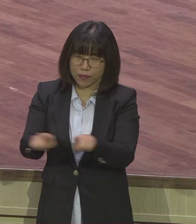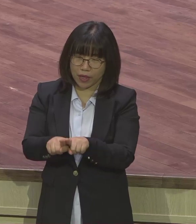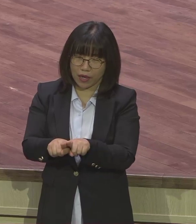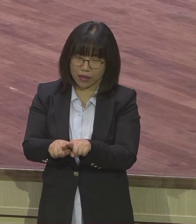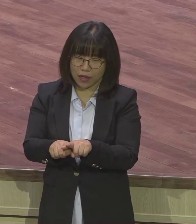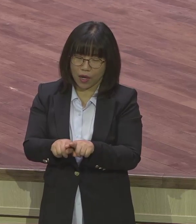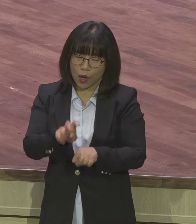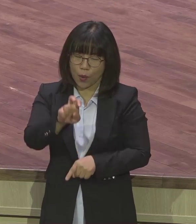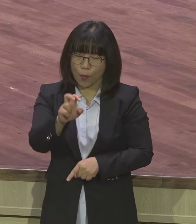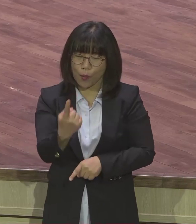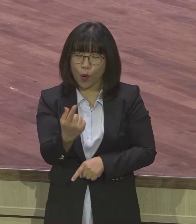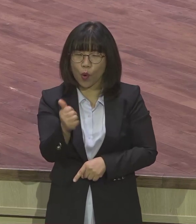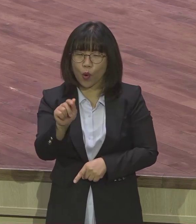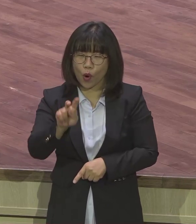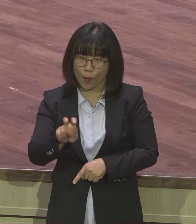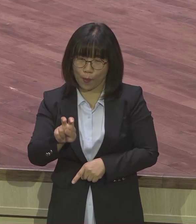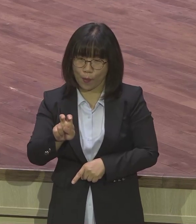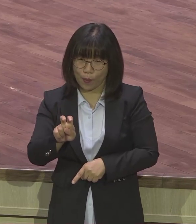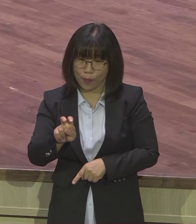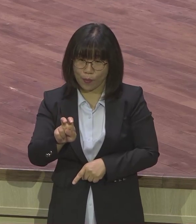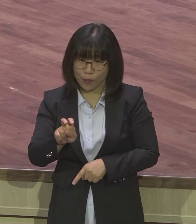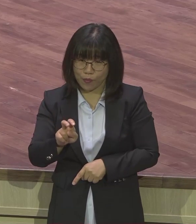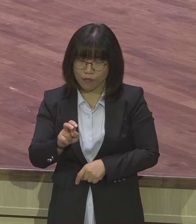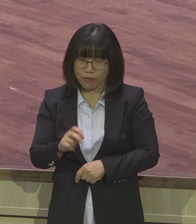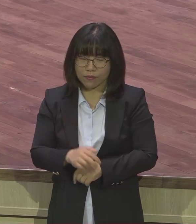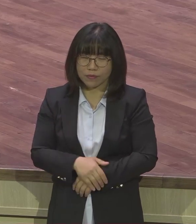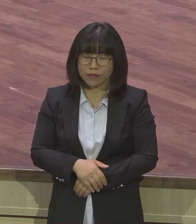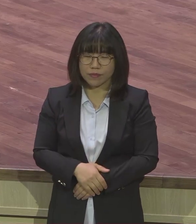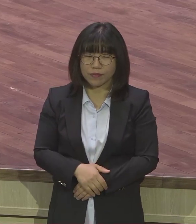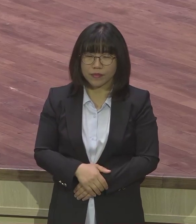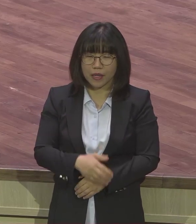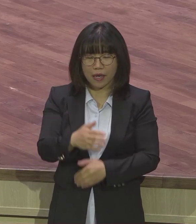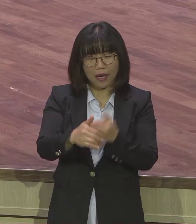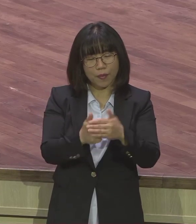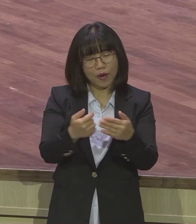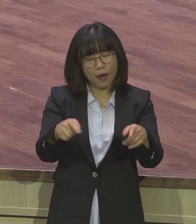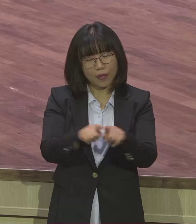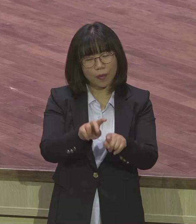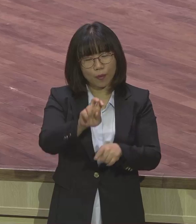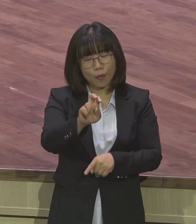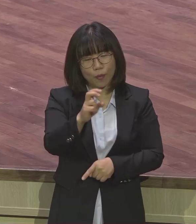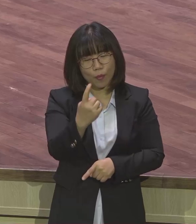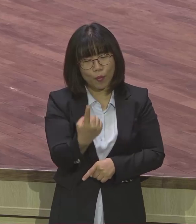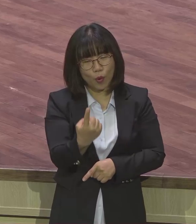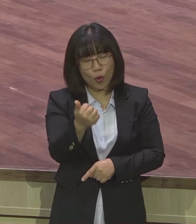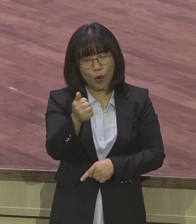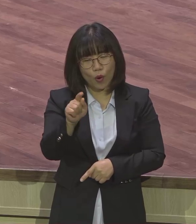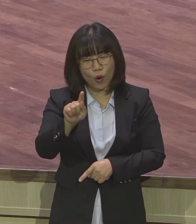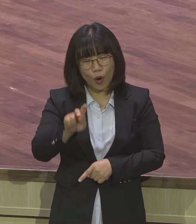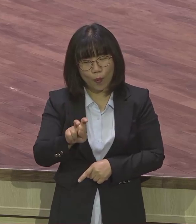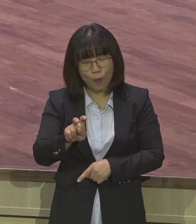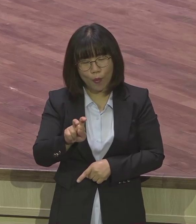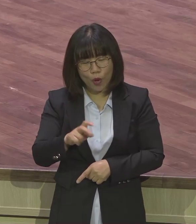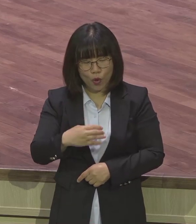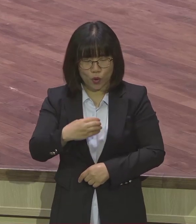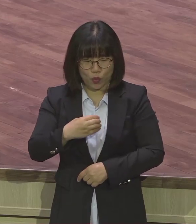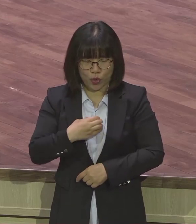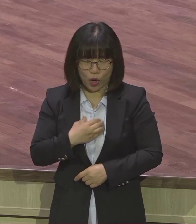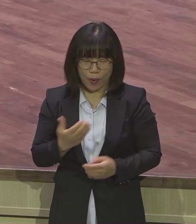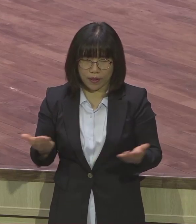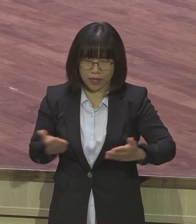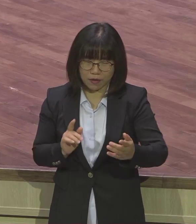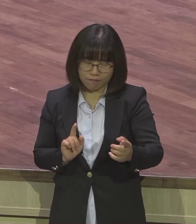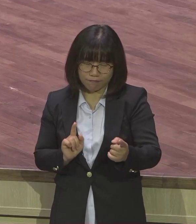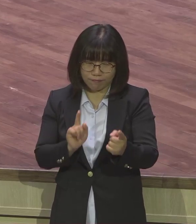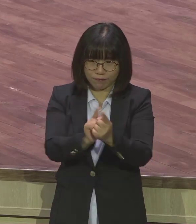이게요 굉장히 중요한 말이에요. 인생은 하나님과 함께하는 모험이다. 여러분 지금 모험 그런 거야. 아, 맞아요? 하나님과